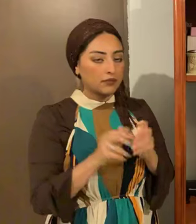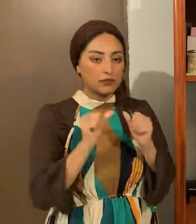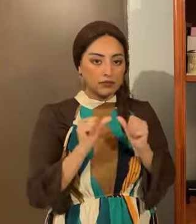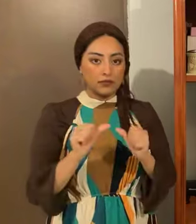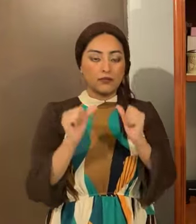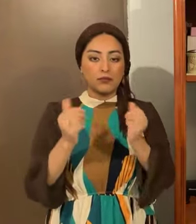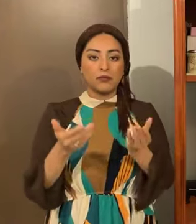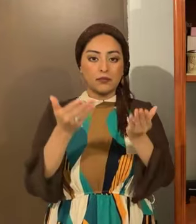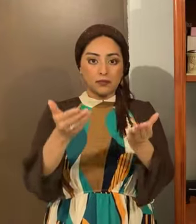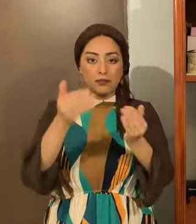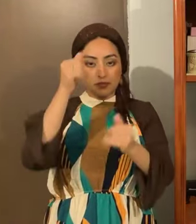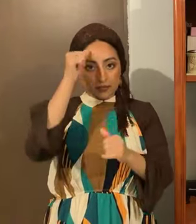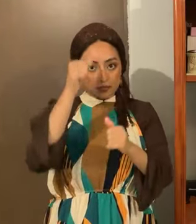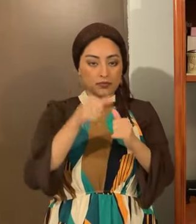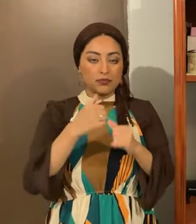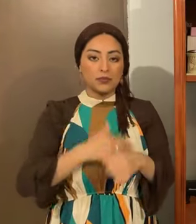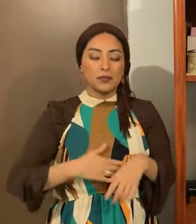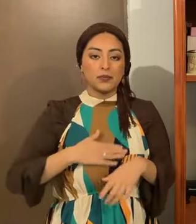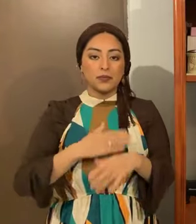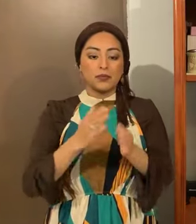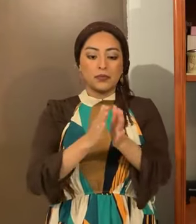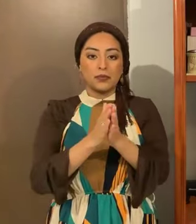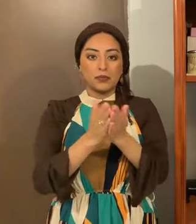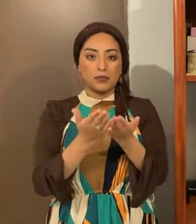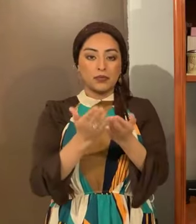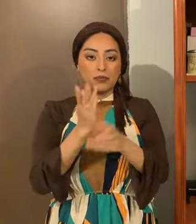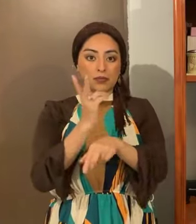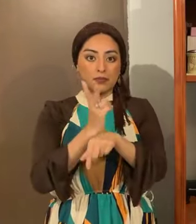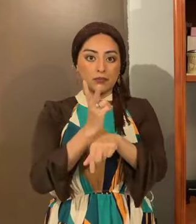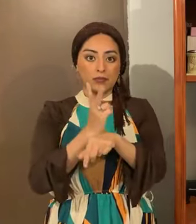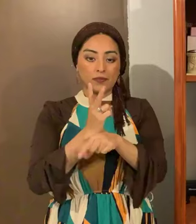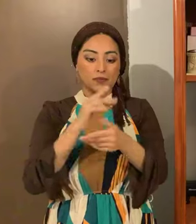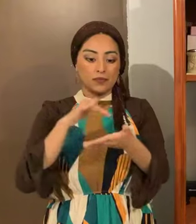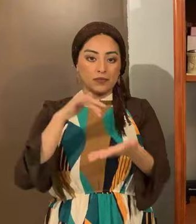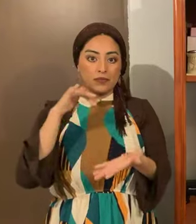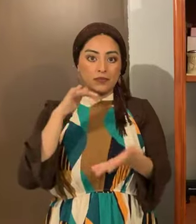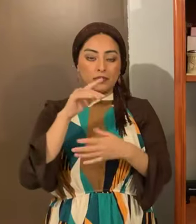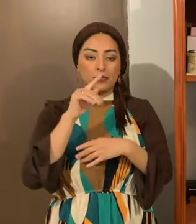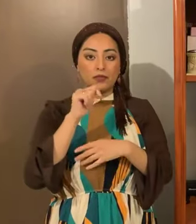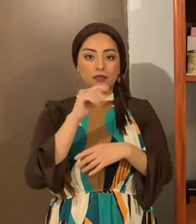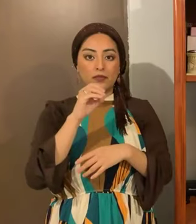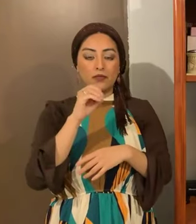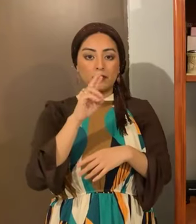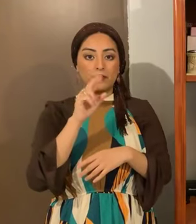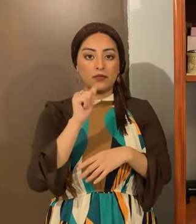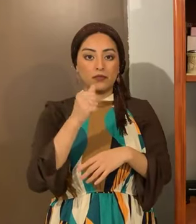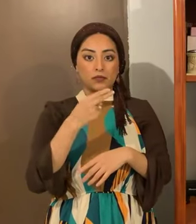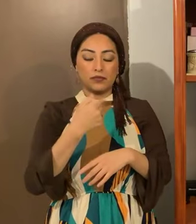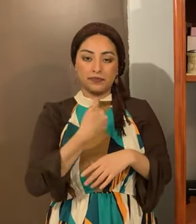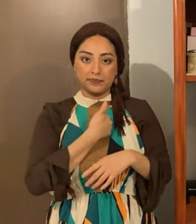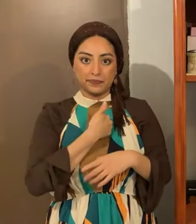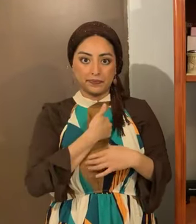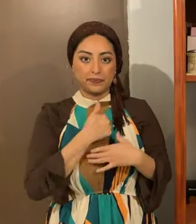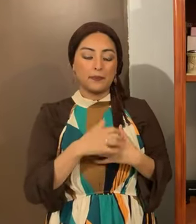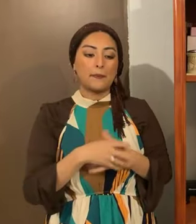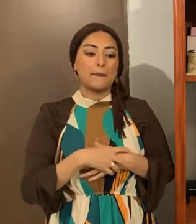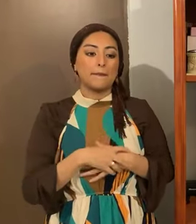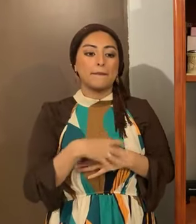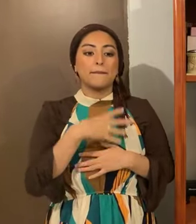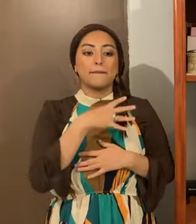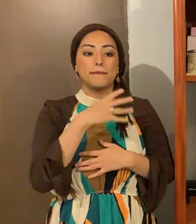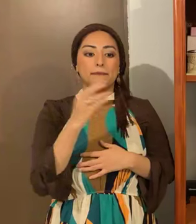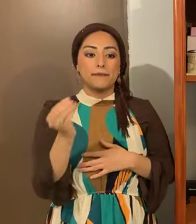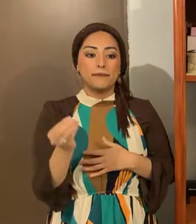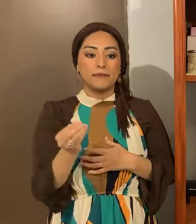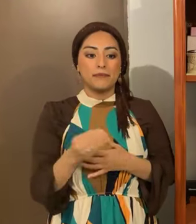sigo recomendando el libro de la Keilah, Estudios de la Torá, por un servidor. Y